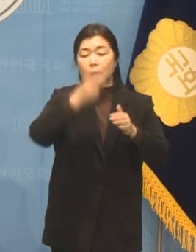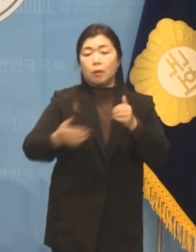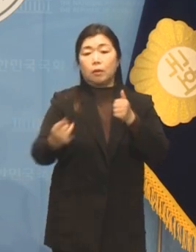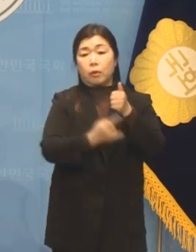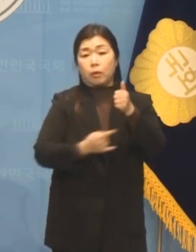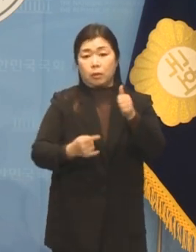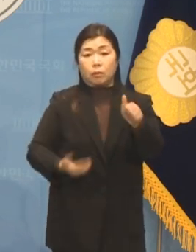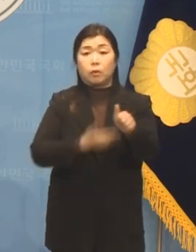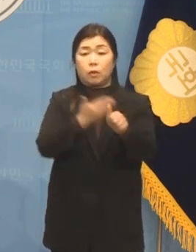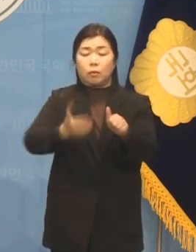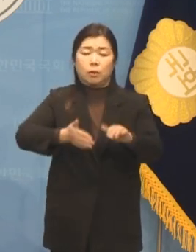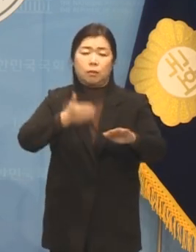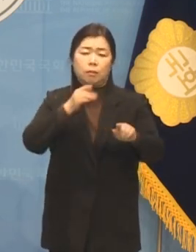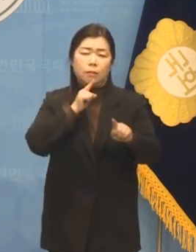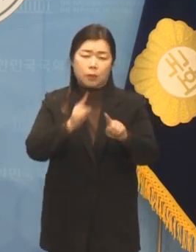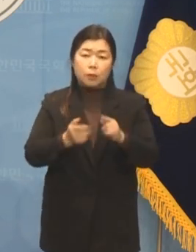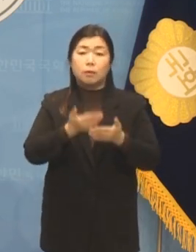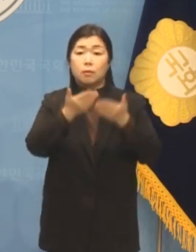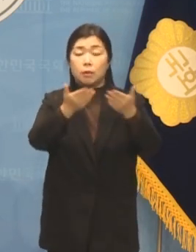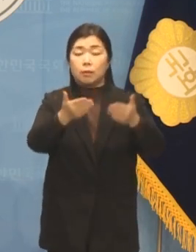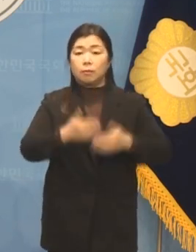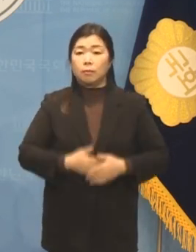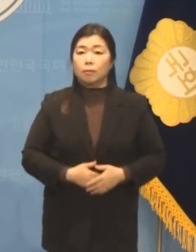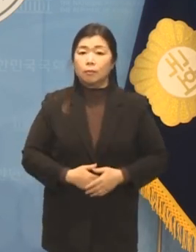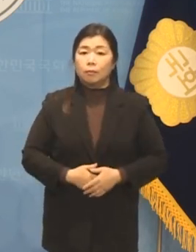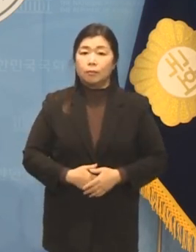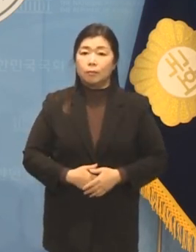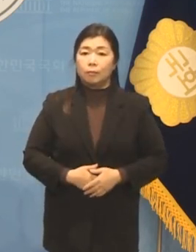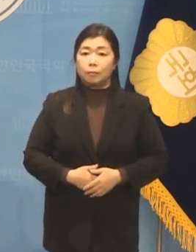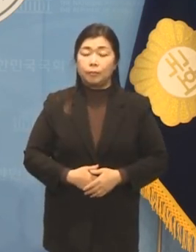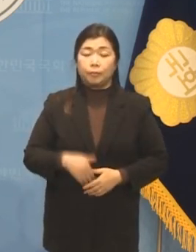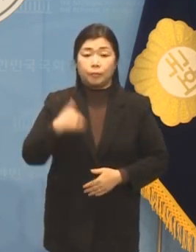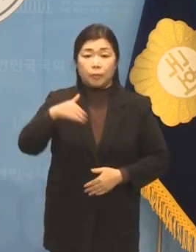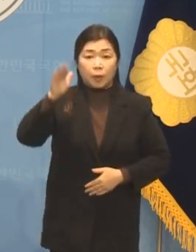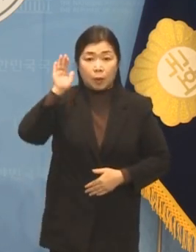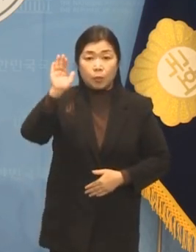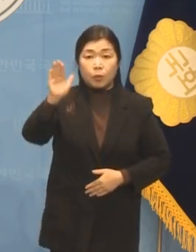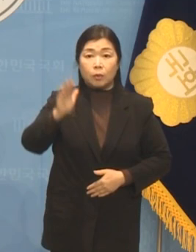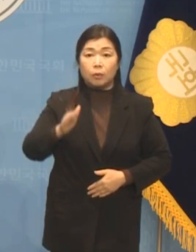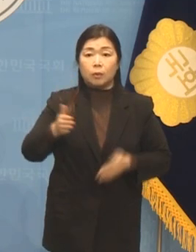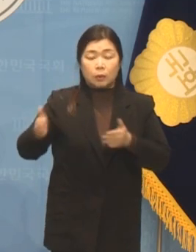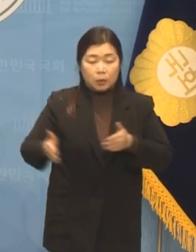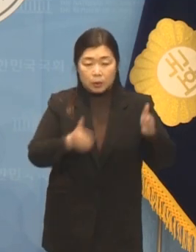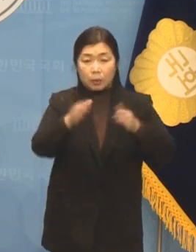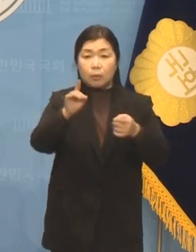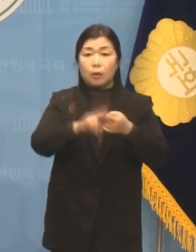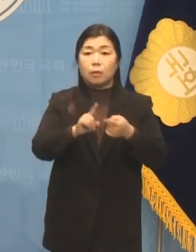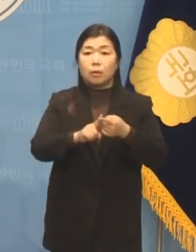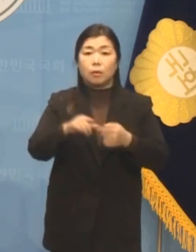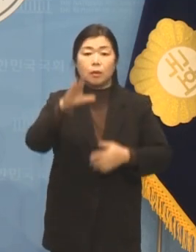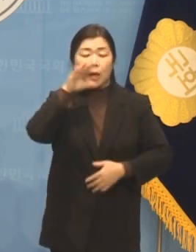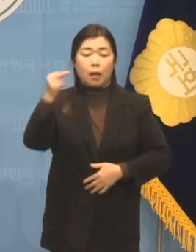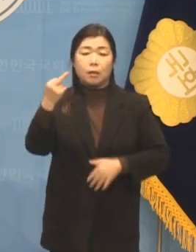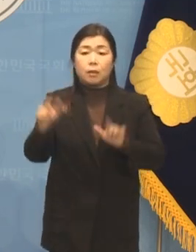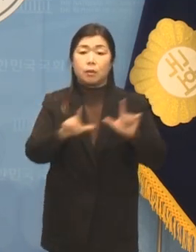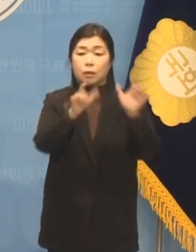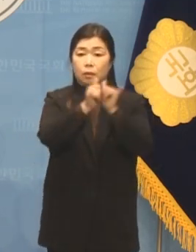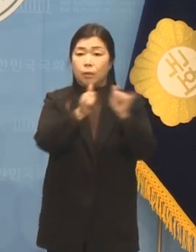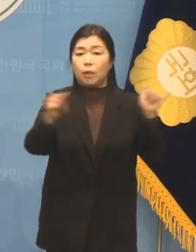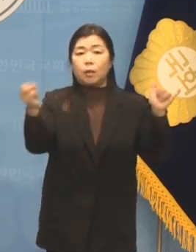공관님들께 간곡히 건의드립니다. 저의 앞으로의 진로에 대해서는 아산 시민과